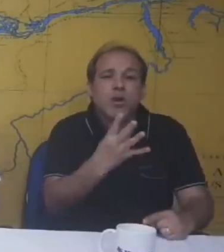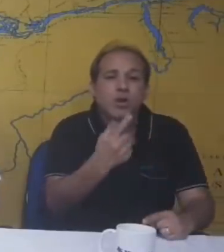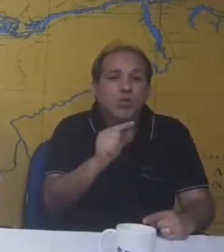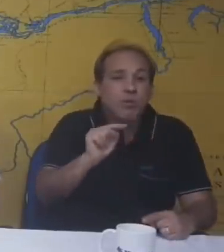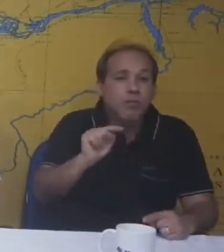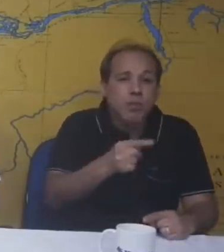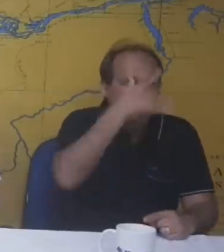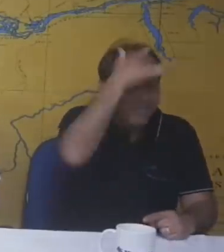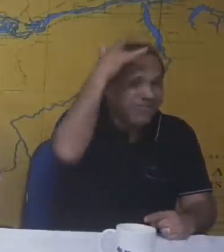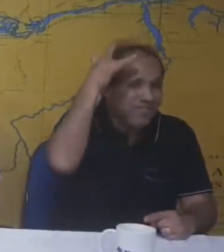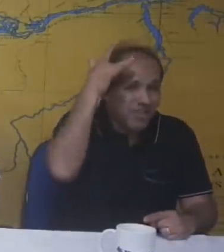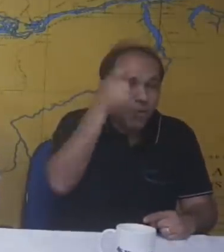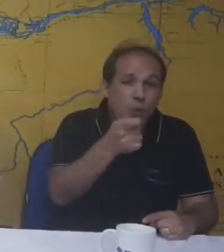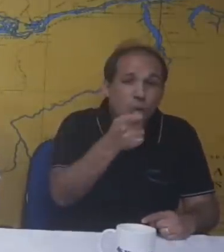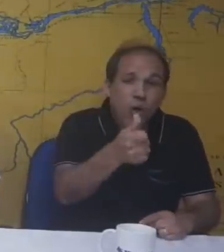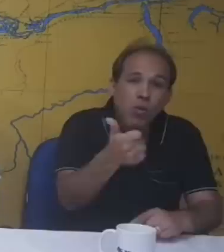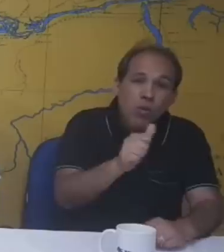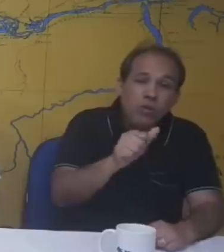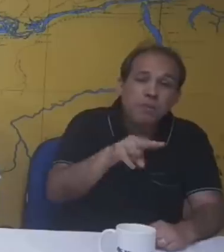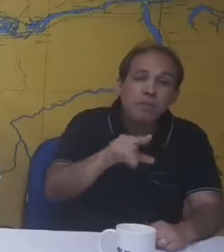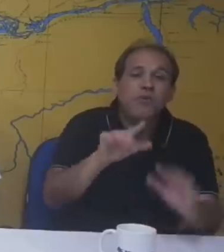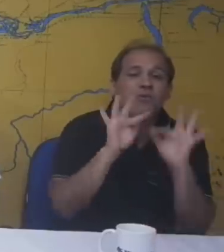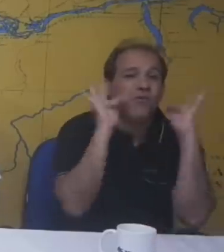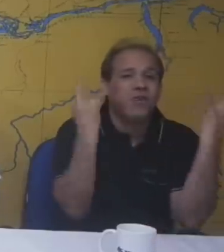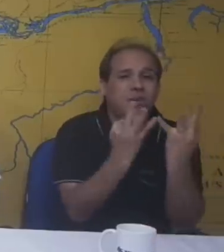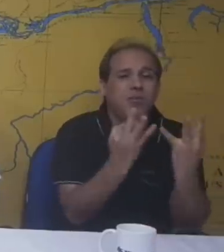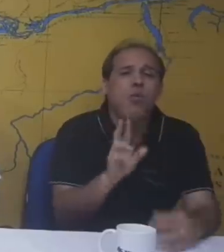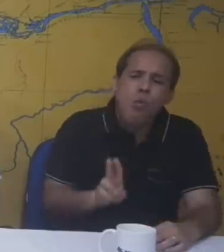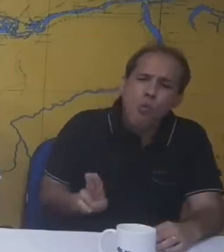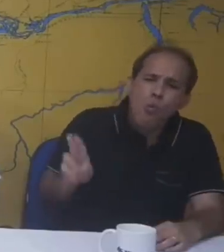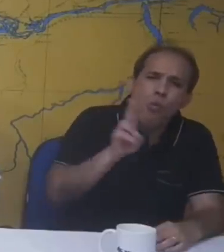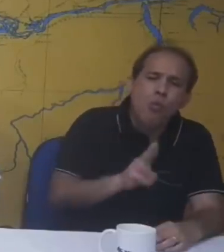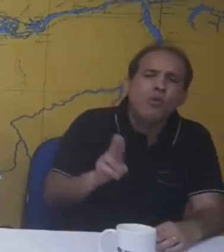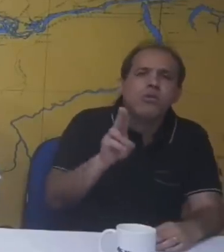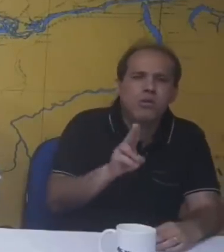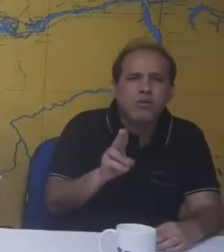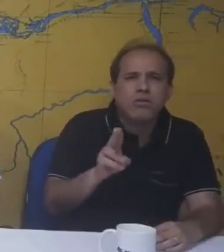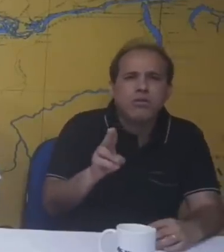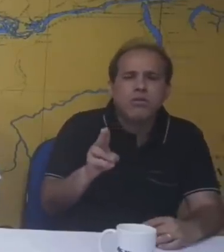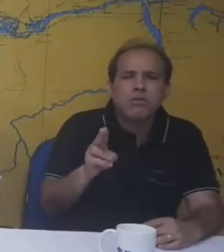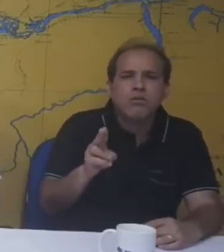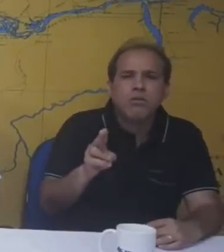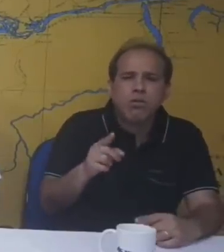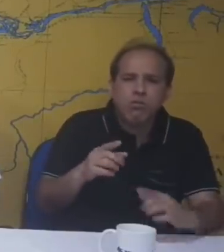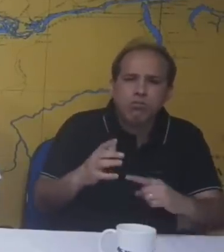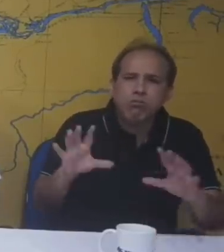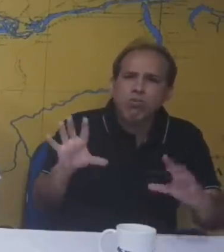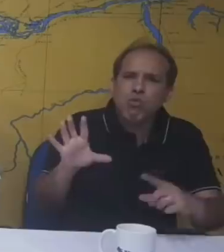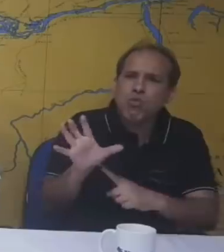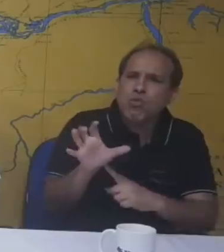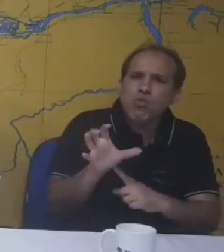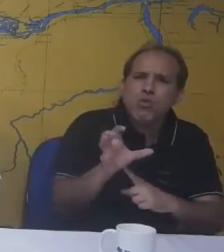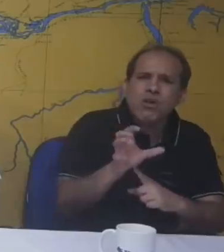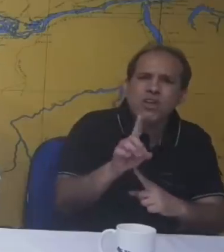mil pessoas, quase 11 mil famílias que usam gerador a diesel para ter